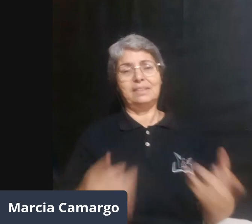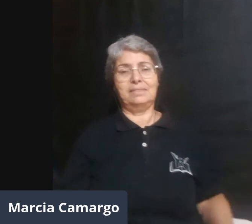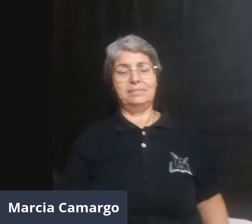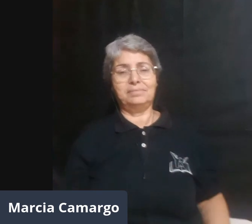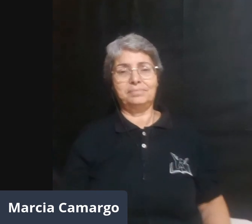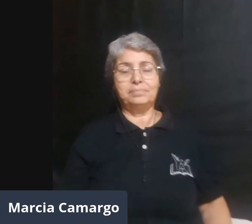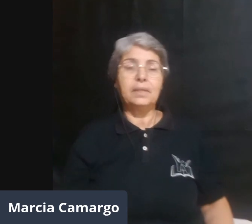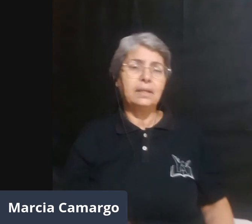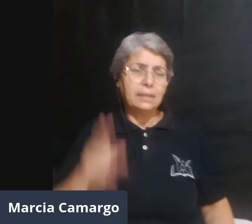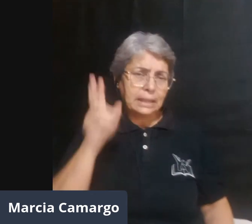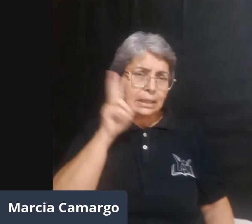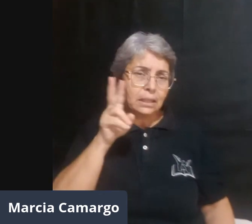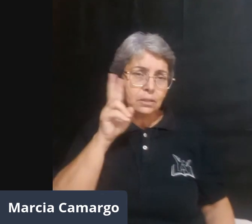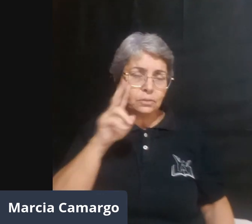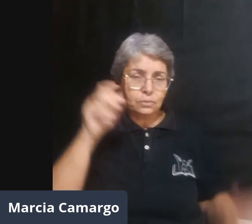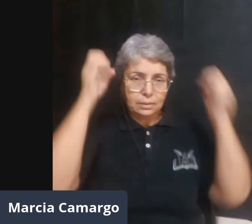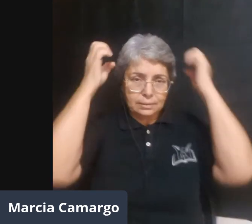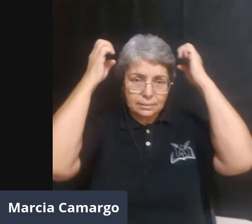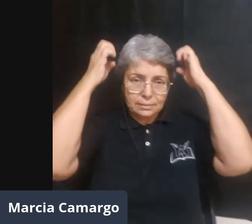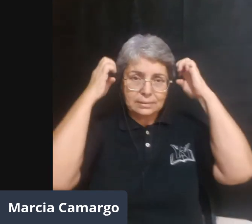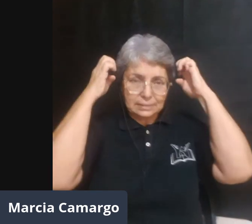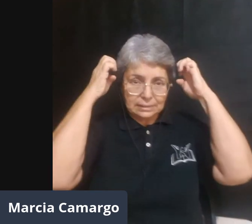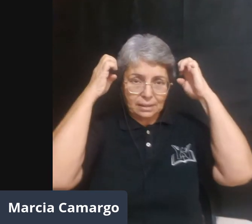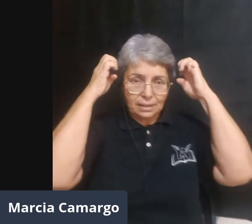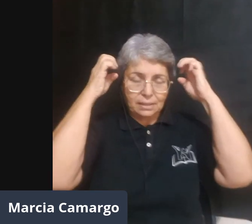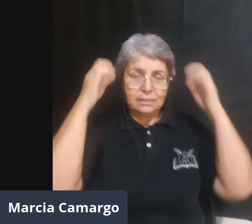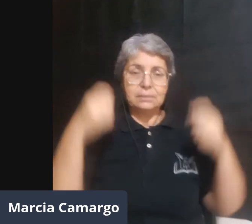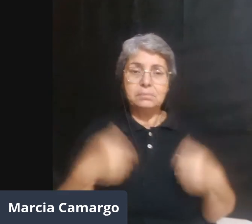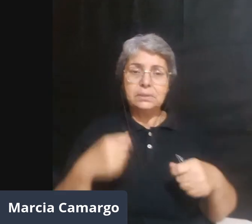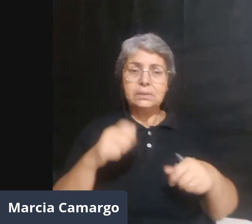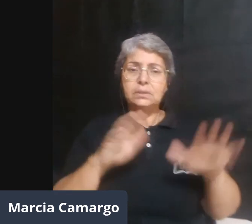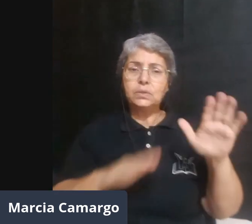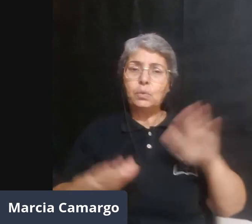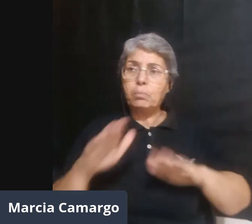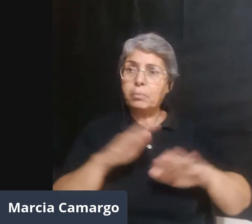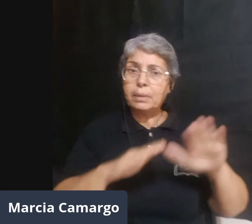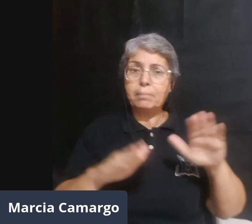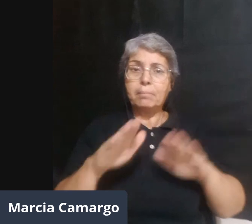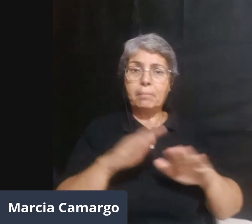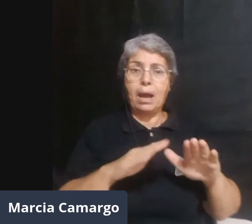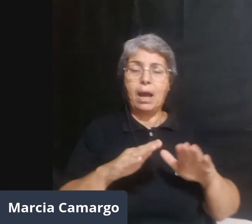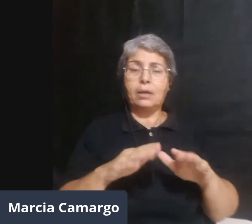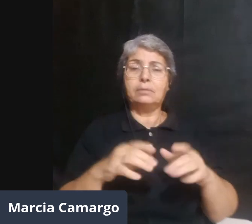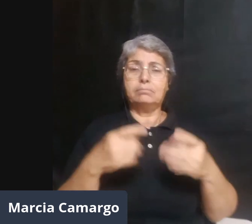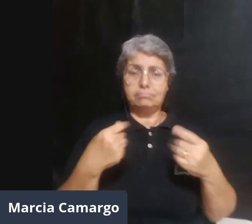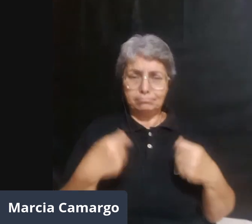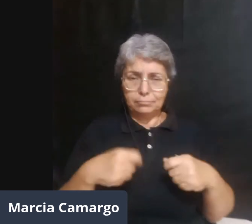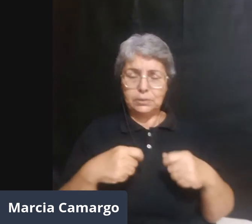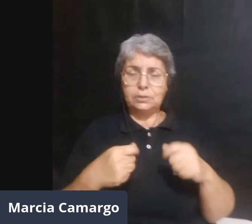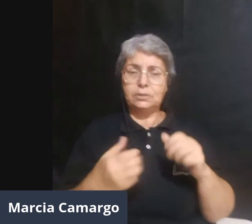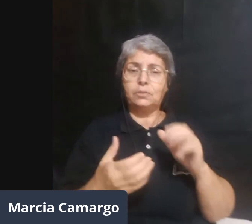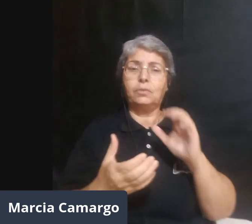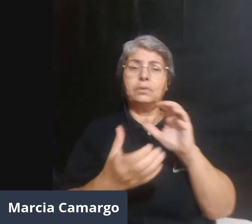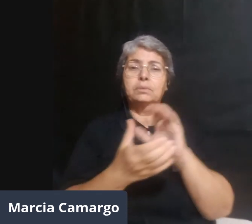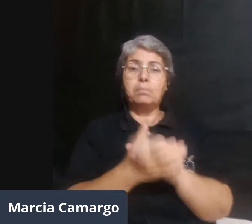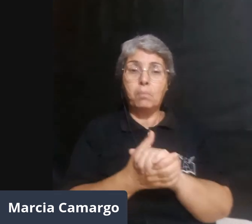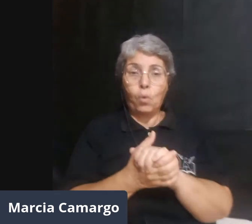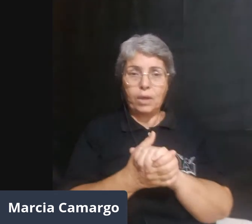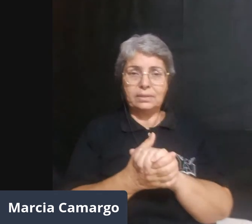Esther, podemos ver um exemplo do preparo que era necessário para ser digna de ser a esposa de um rei. Em